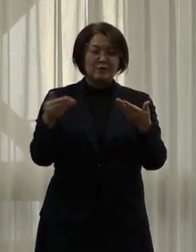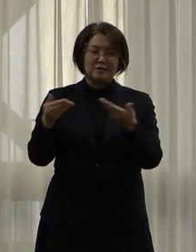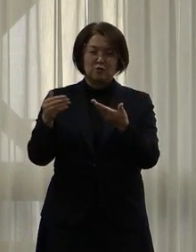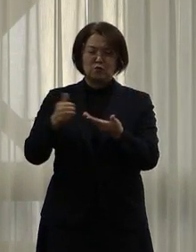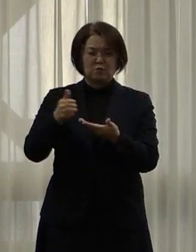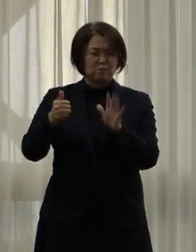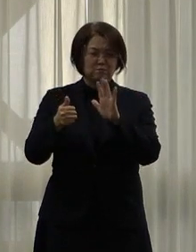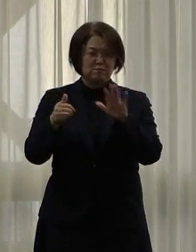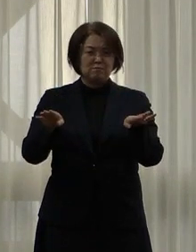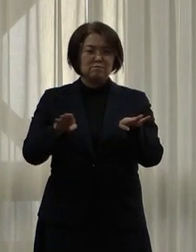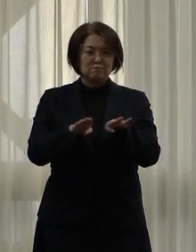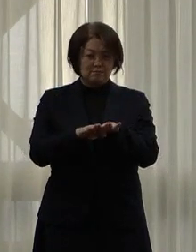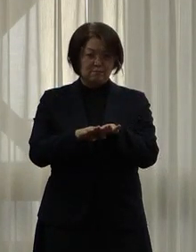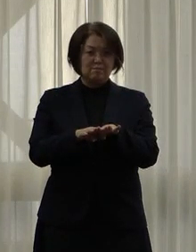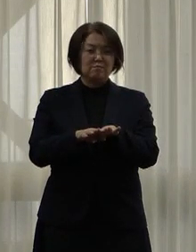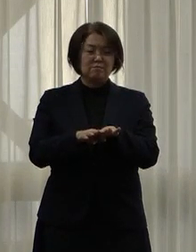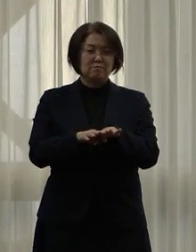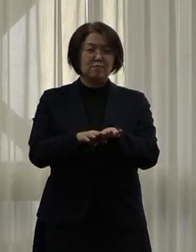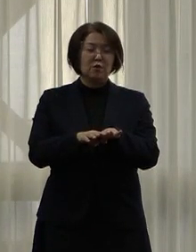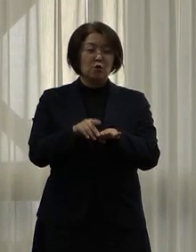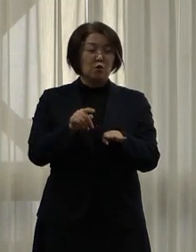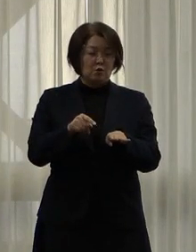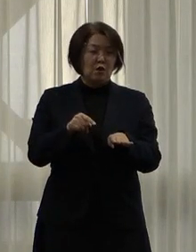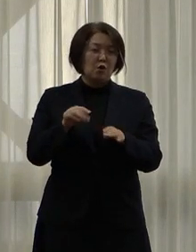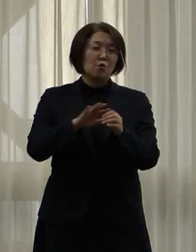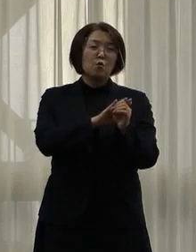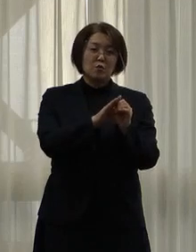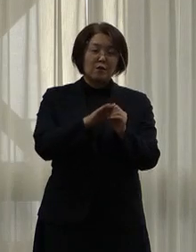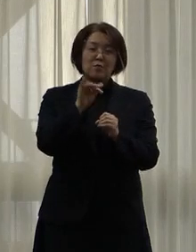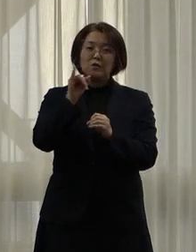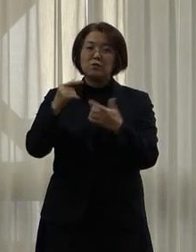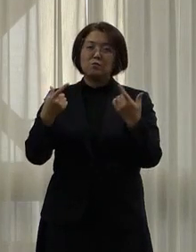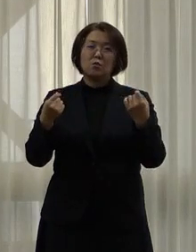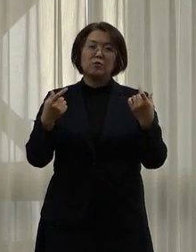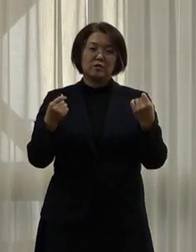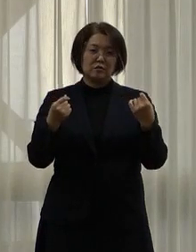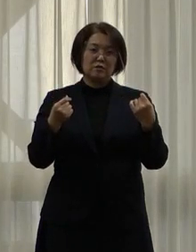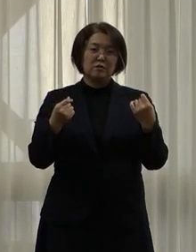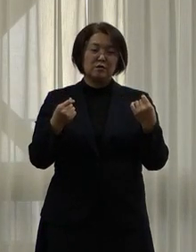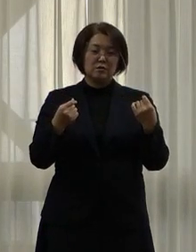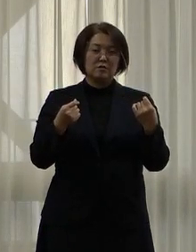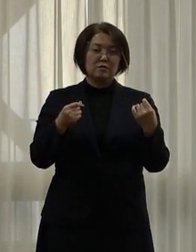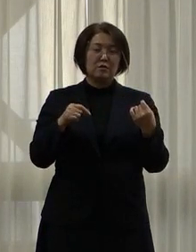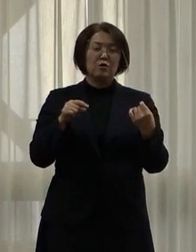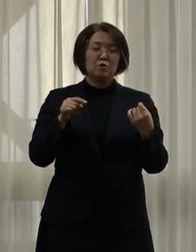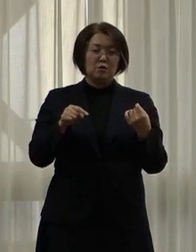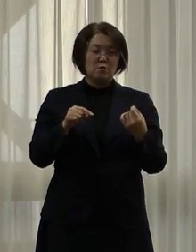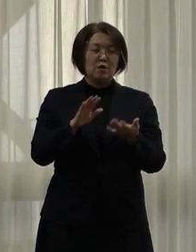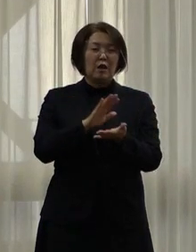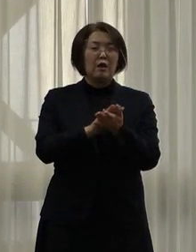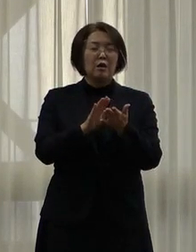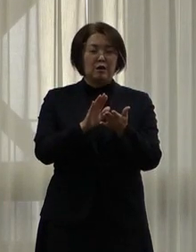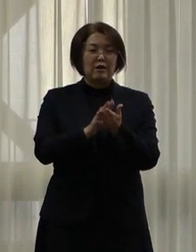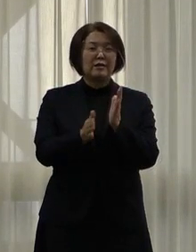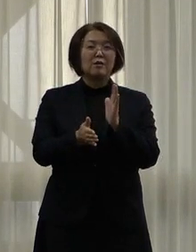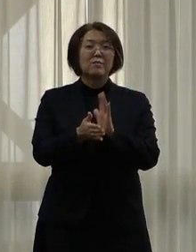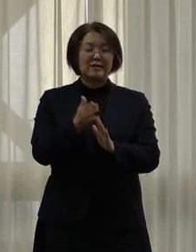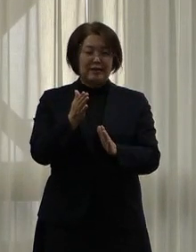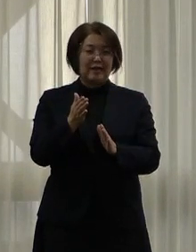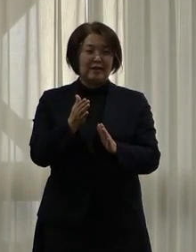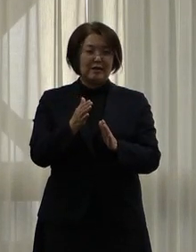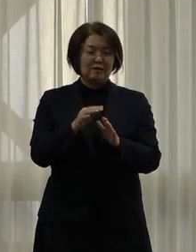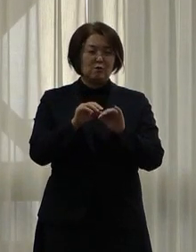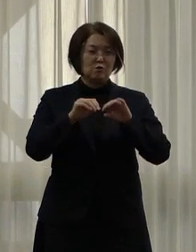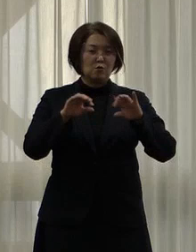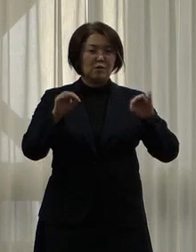に行かない、まあ、そういうようなことは全く共通をするので、こういった対策も改めて、コロナとともにですけども訴え